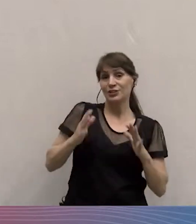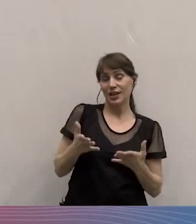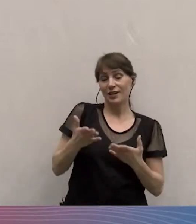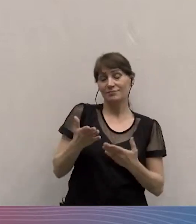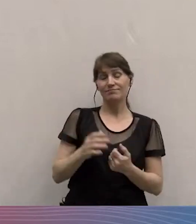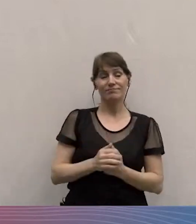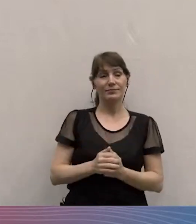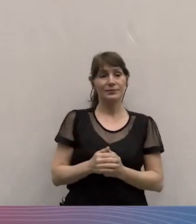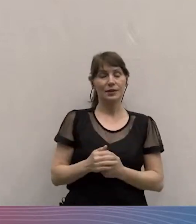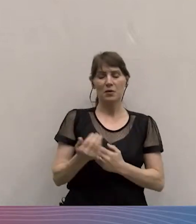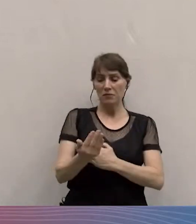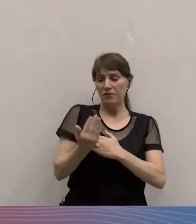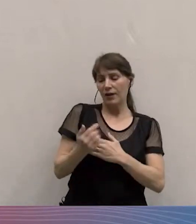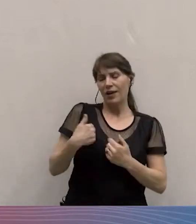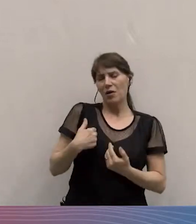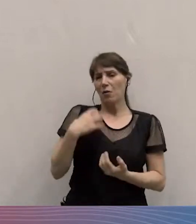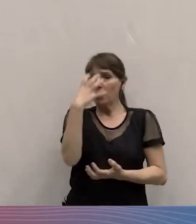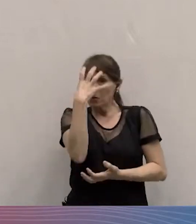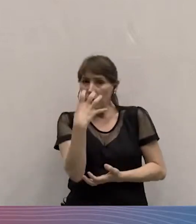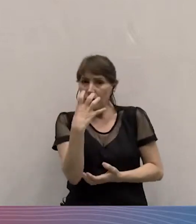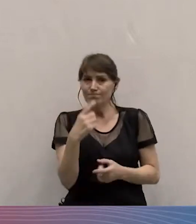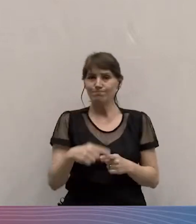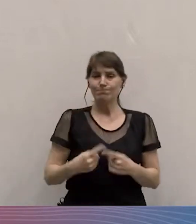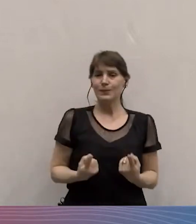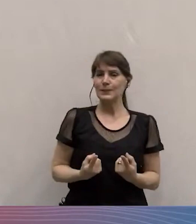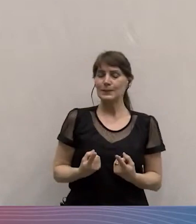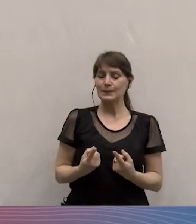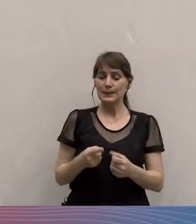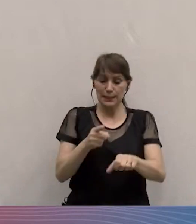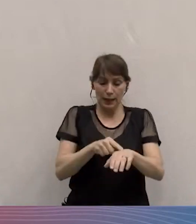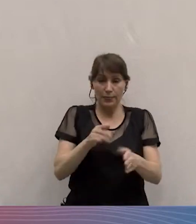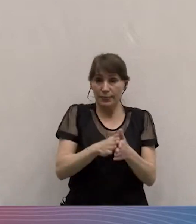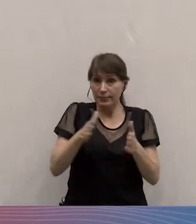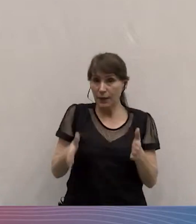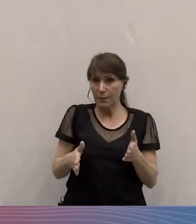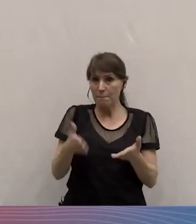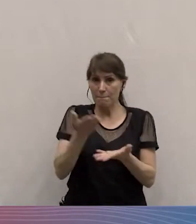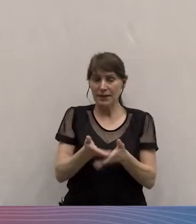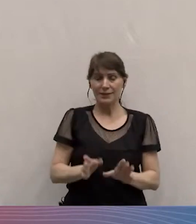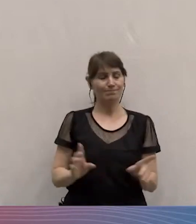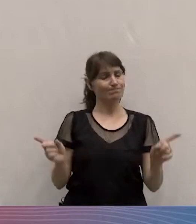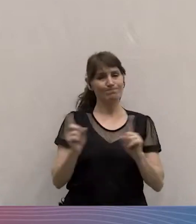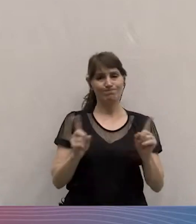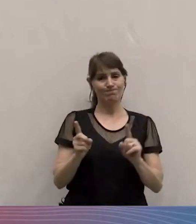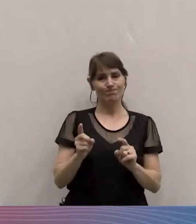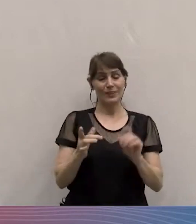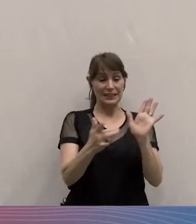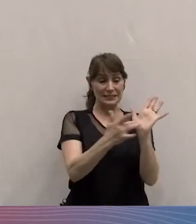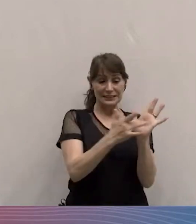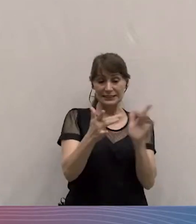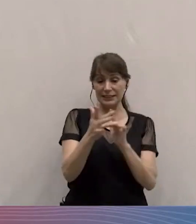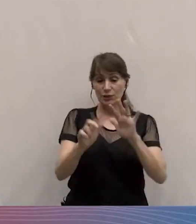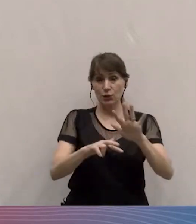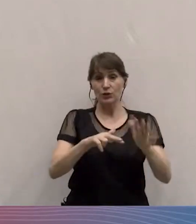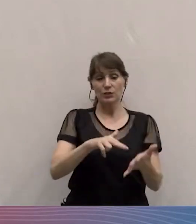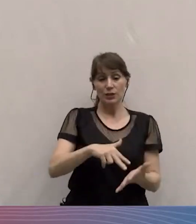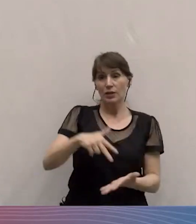pressiono, irmãos, porque nós não temos tempo para perder. A volta do Senhor está muito